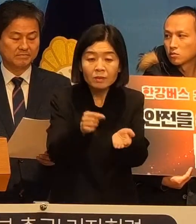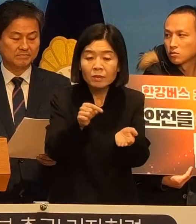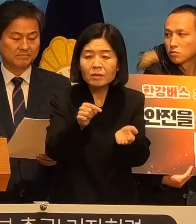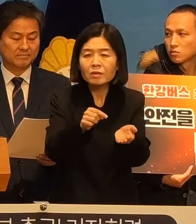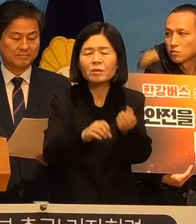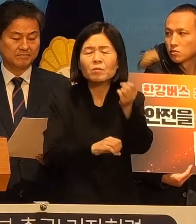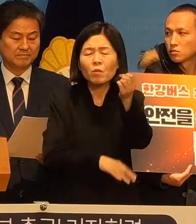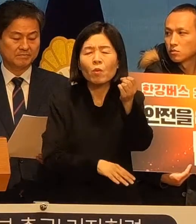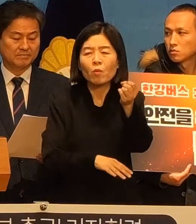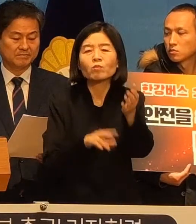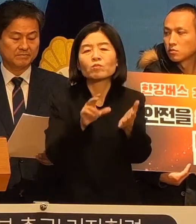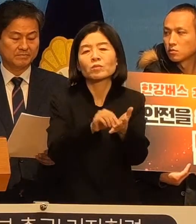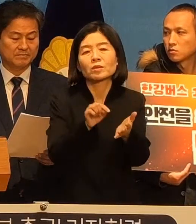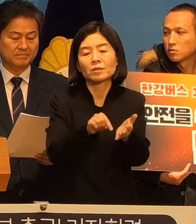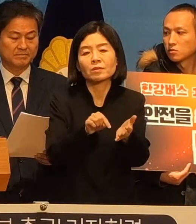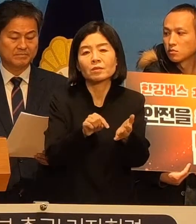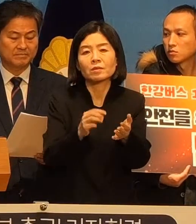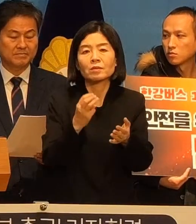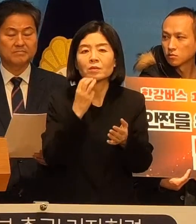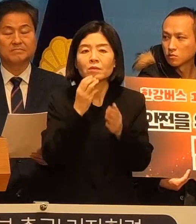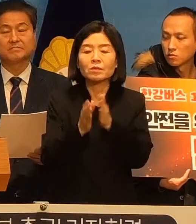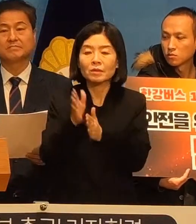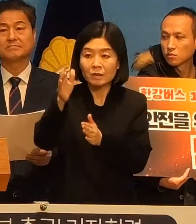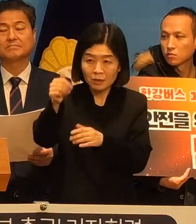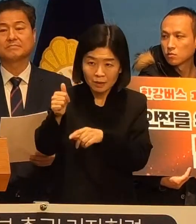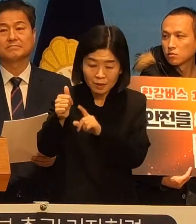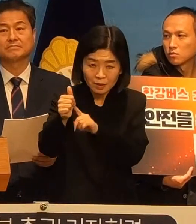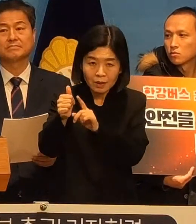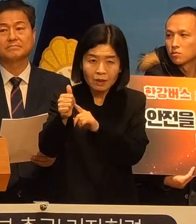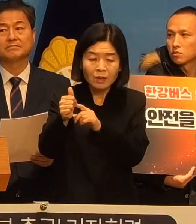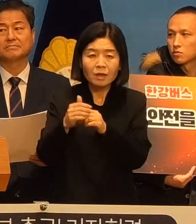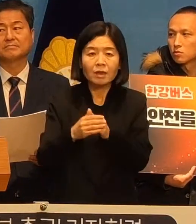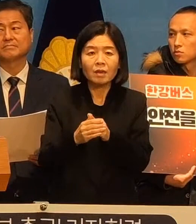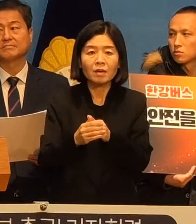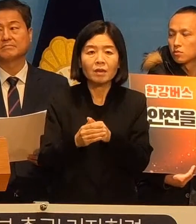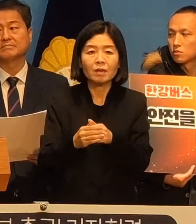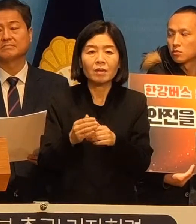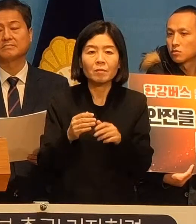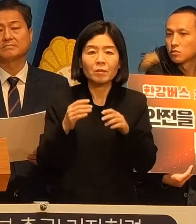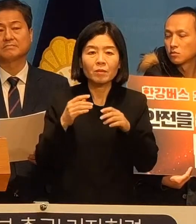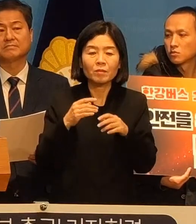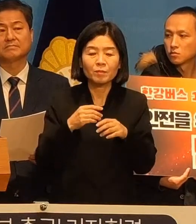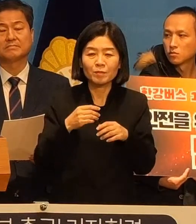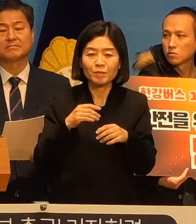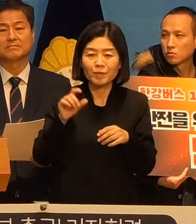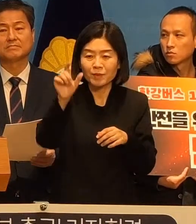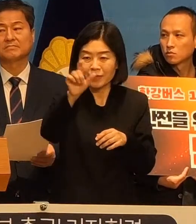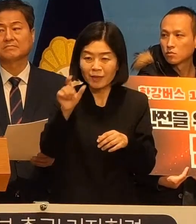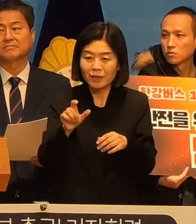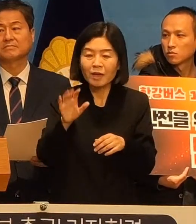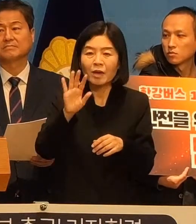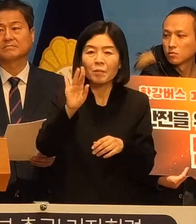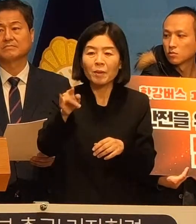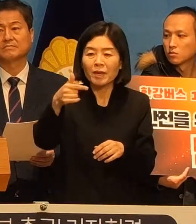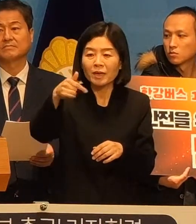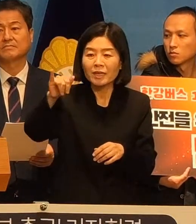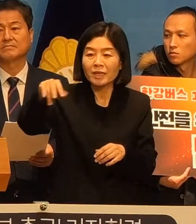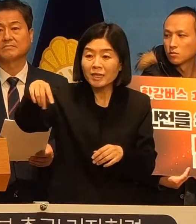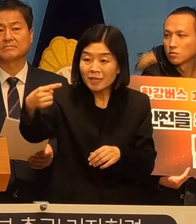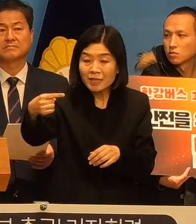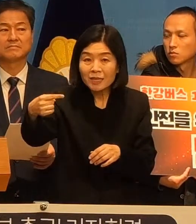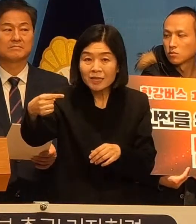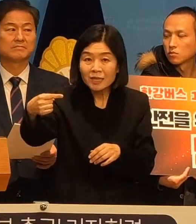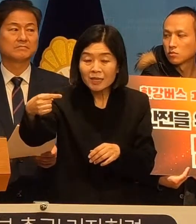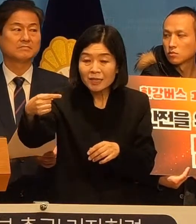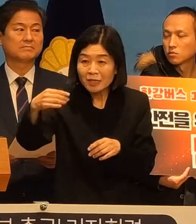때문입니다. 오세훈 서울시장은 베니스에 가서 작은 나룻배를 보고서